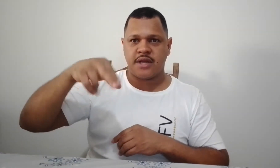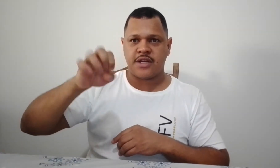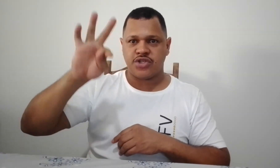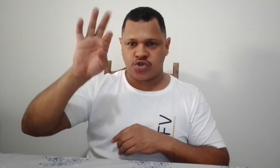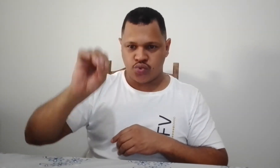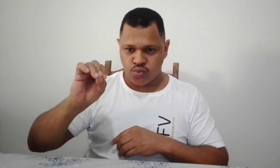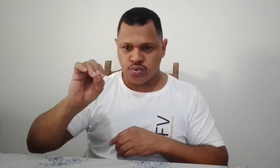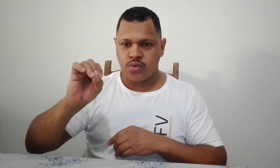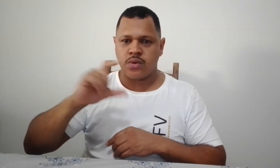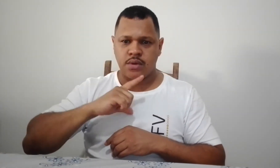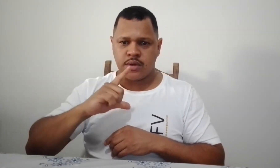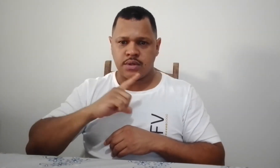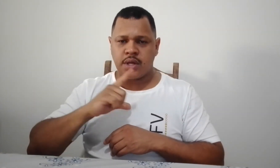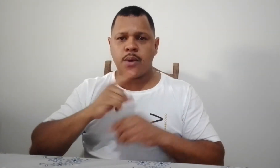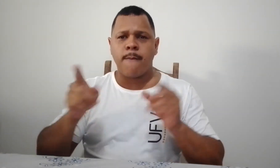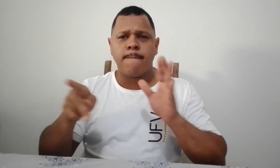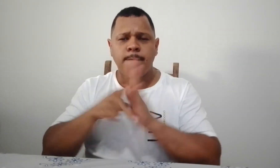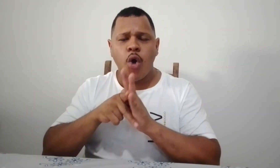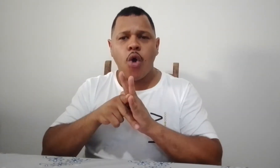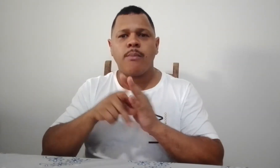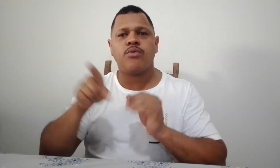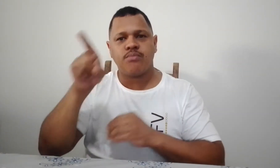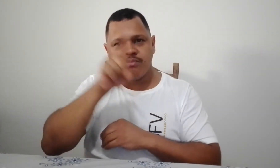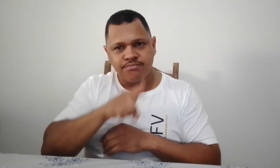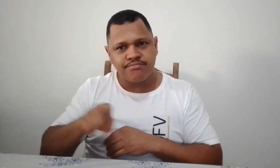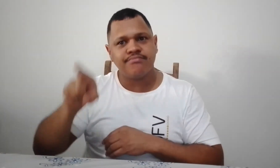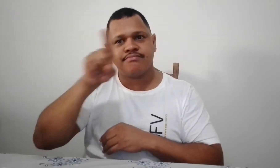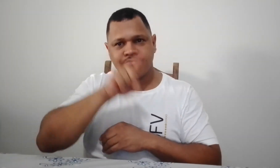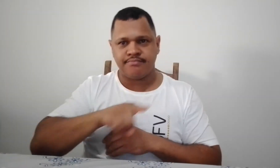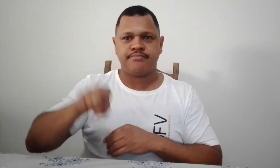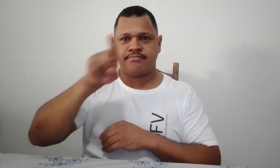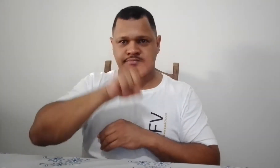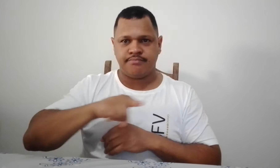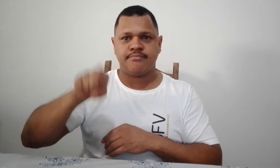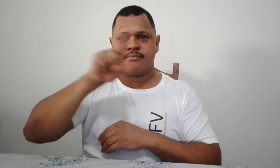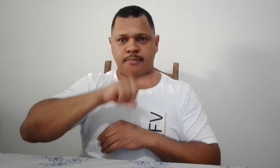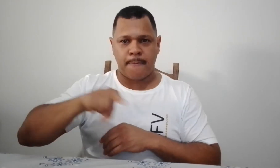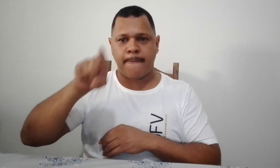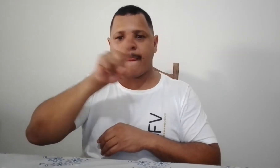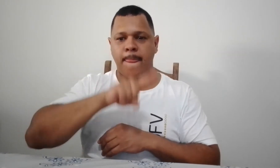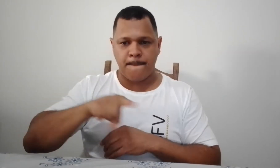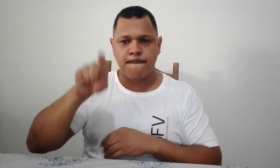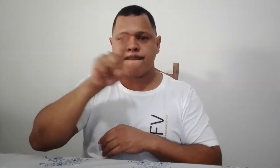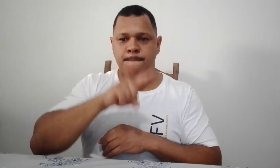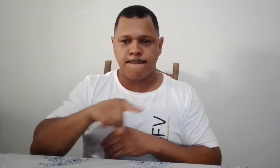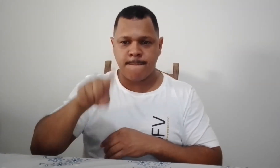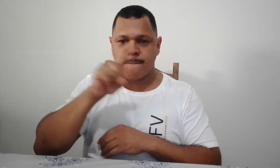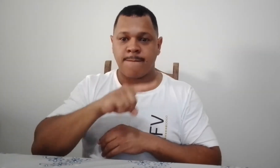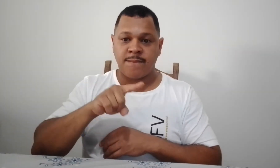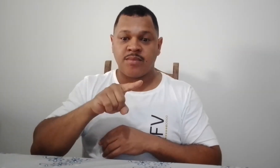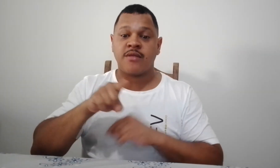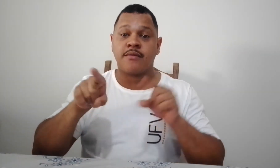angular, visto que ela tem um movimento circular. Nós também podemos dizer que, lá da física,